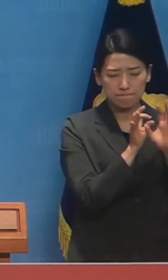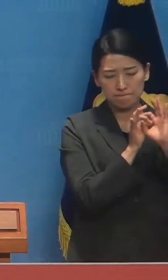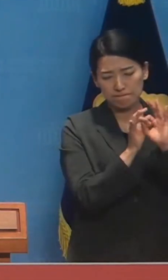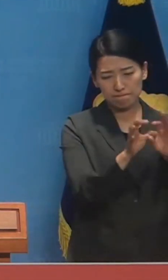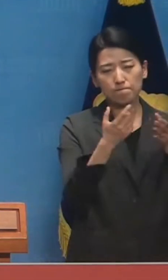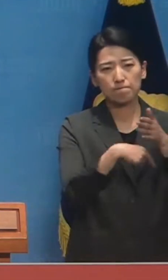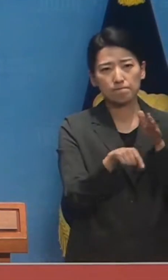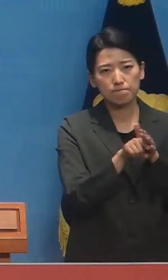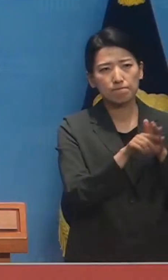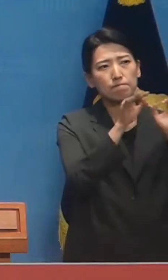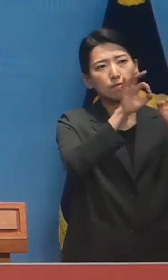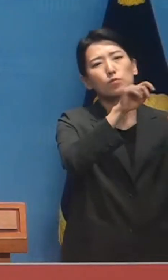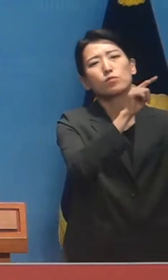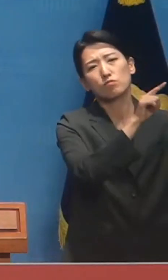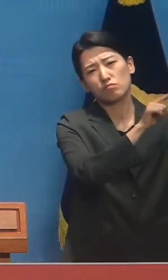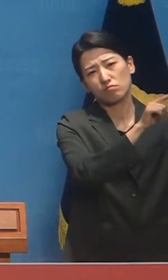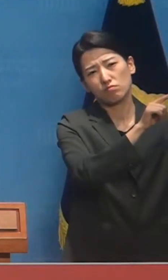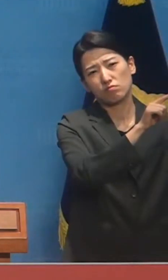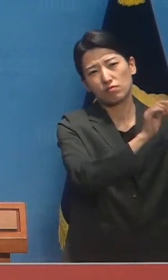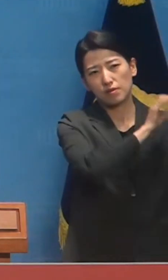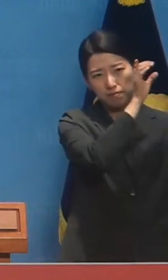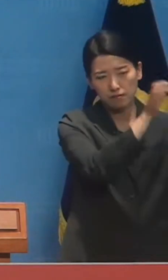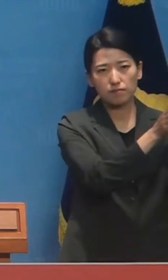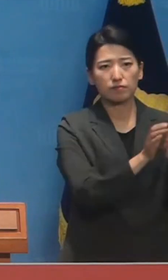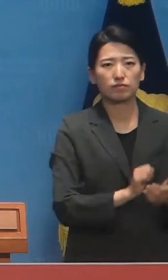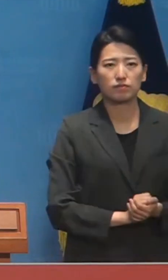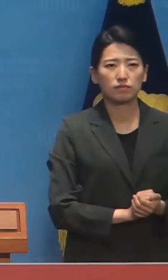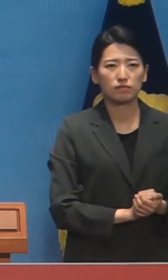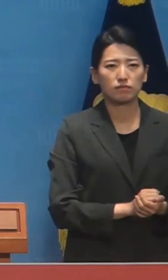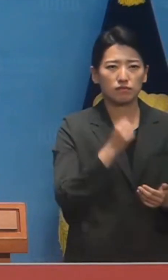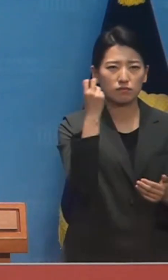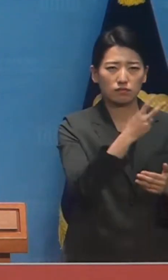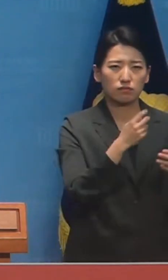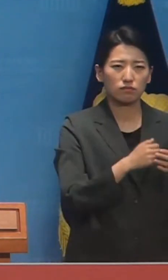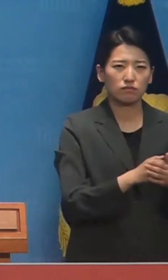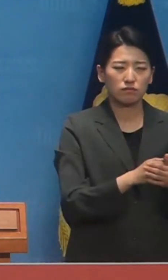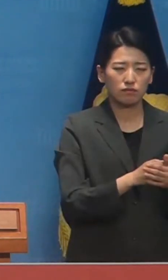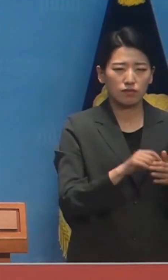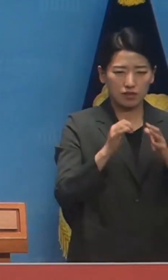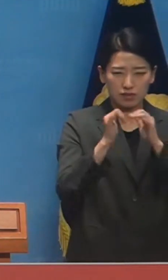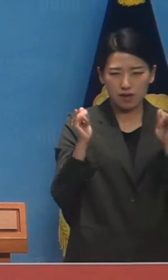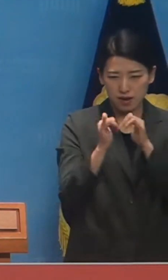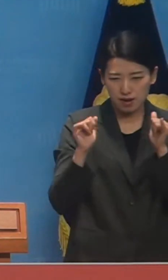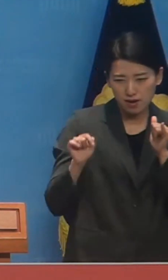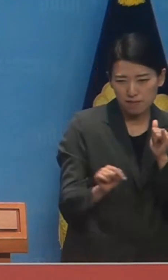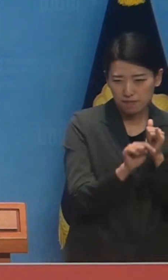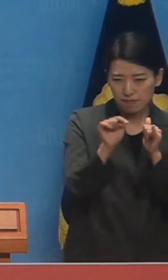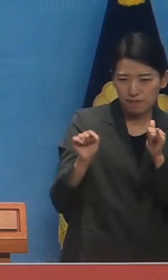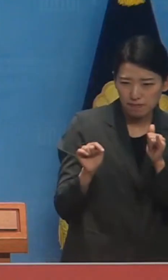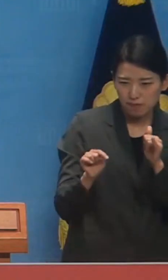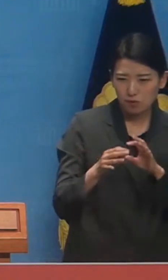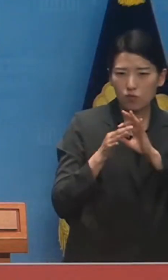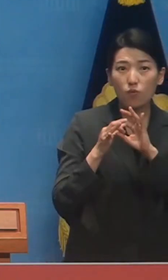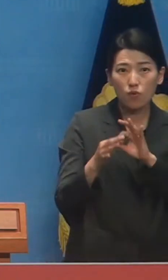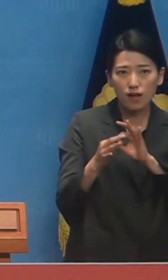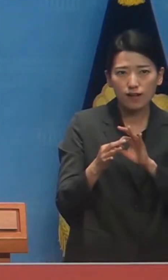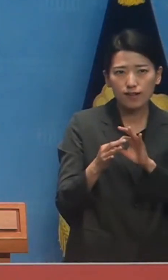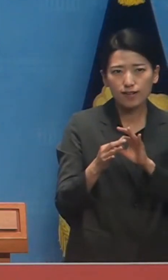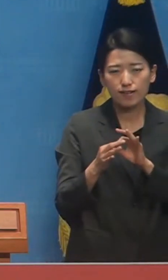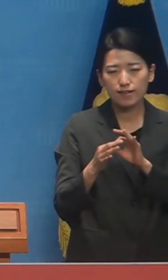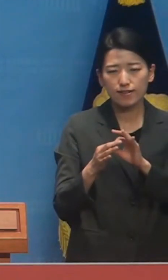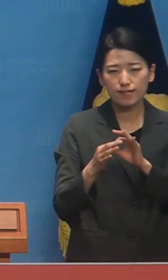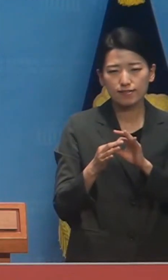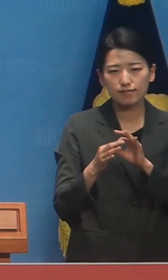지속적으로 발전시킬 뿐만 아니라 하드웨어와 소프트웨어, 이제는 휴먼웨어를 창출하는 위대한 대통령이 될